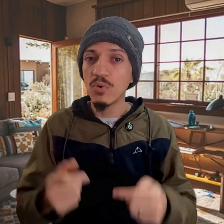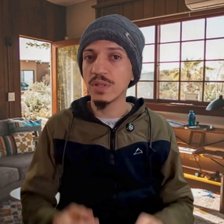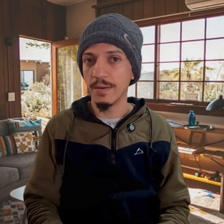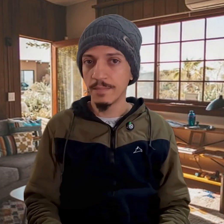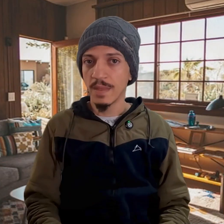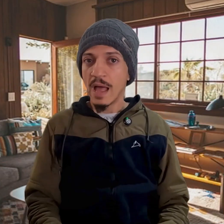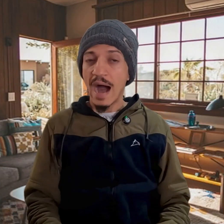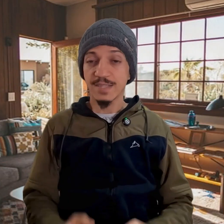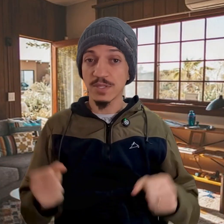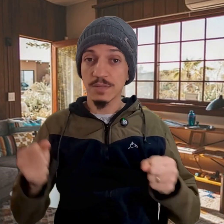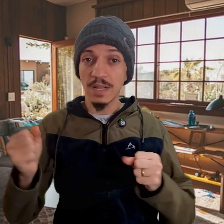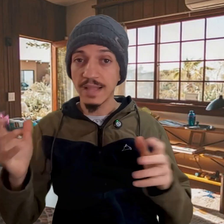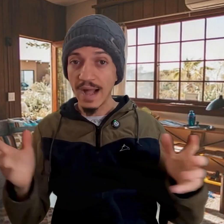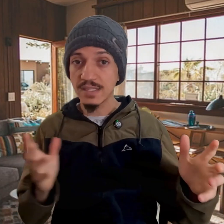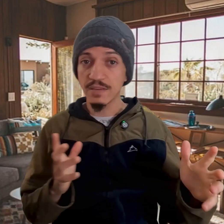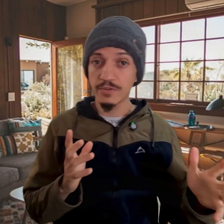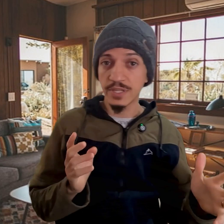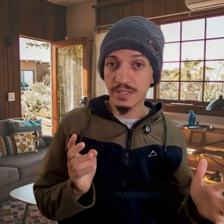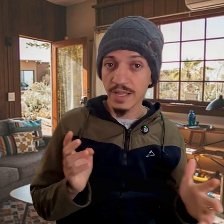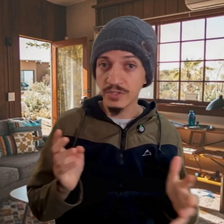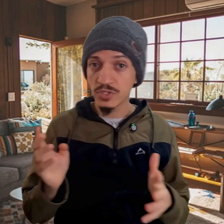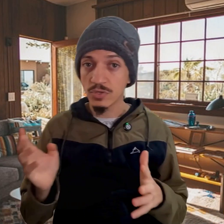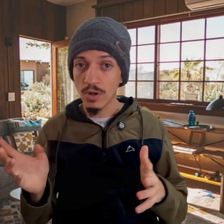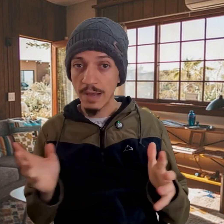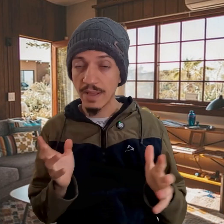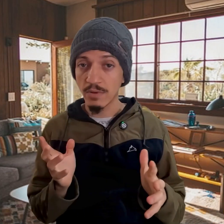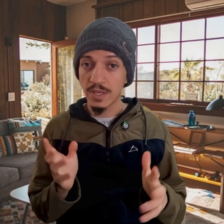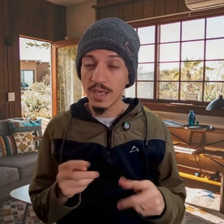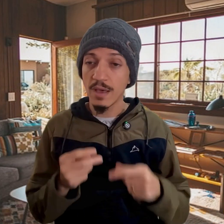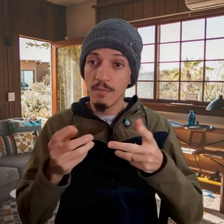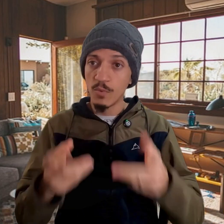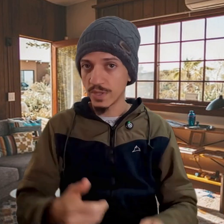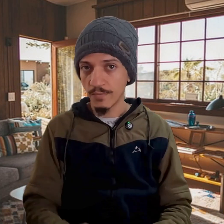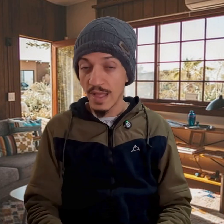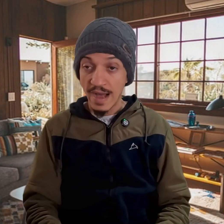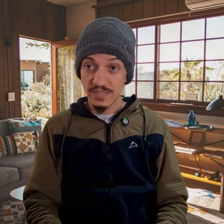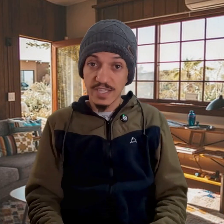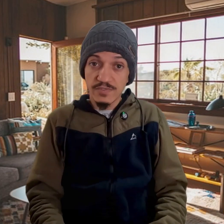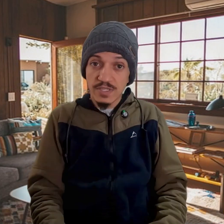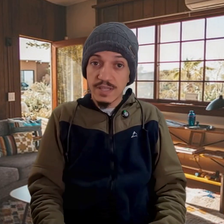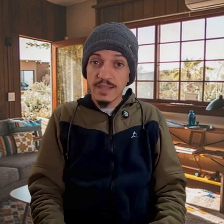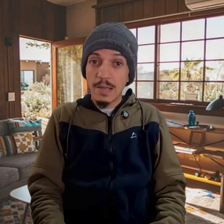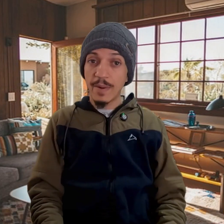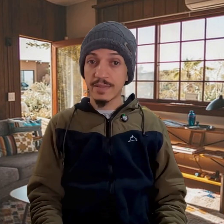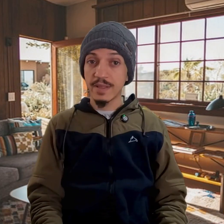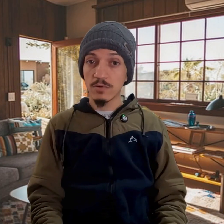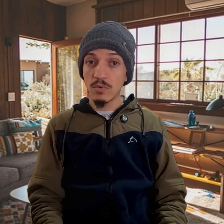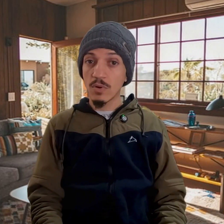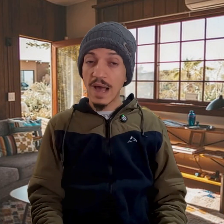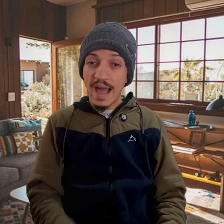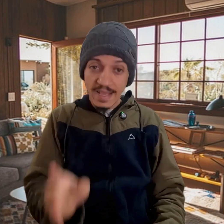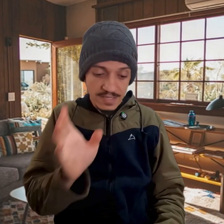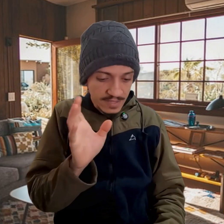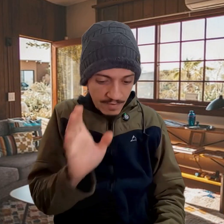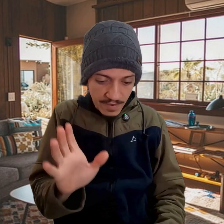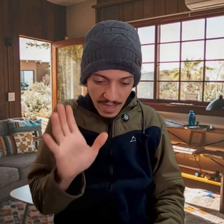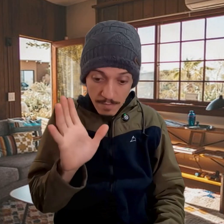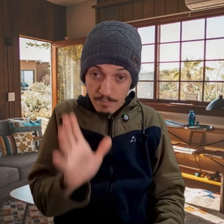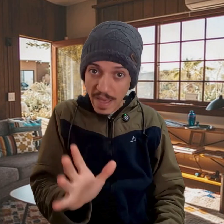muda. As possibilidades que você tem de deslocamento aqui mudam. Às vezes você está interpretando num lugar em que você tem que ficar em pé